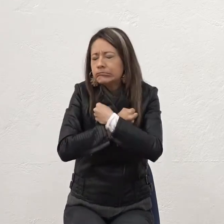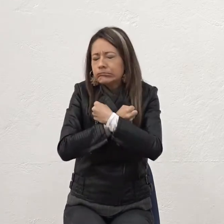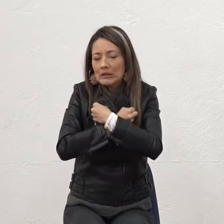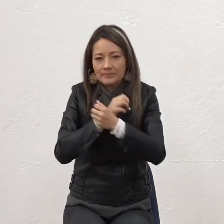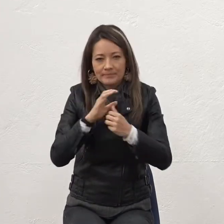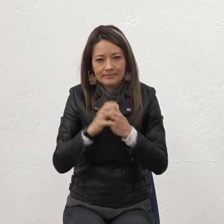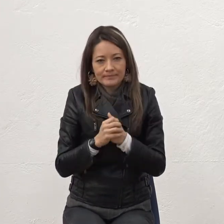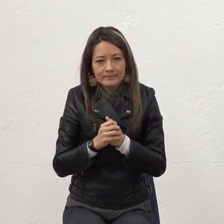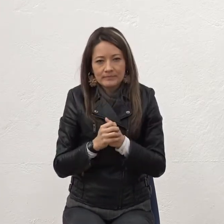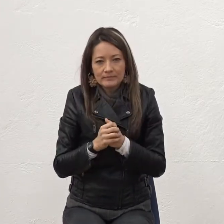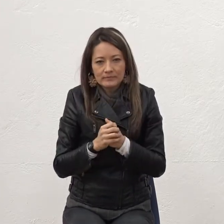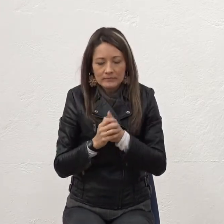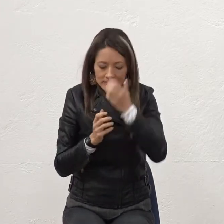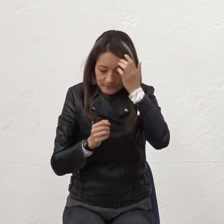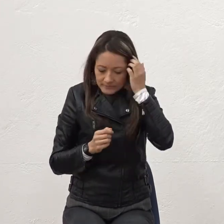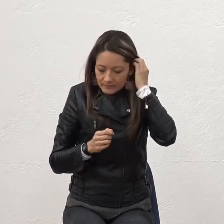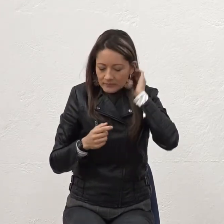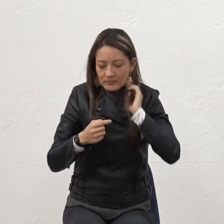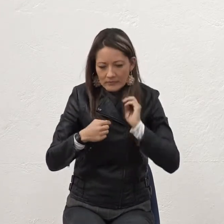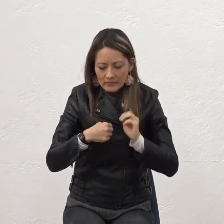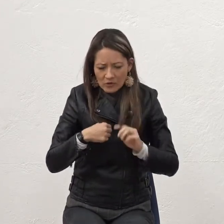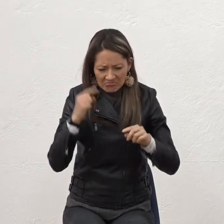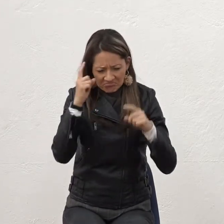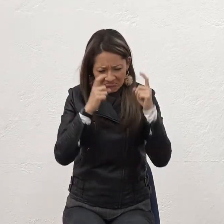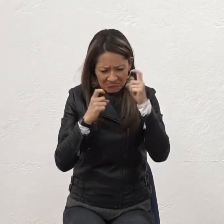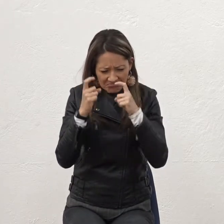pues que yo decía,